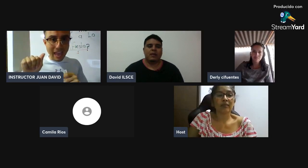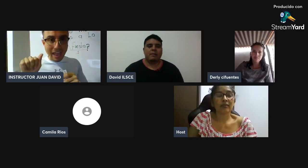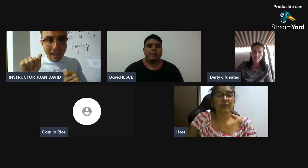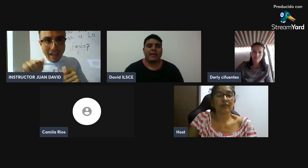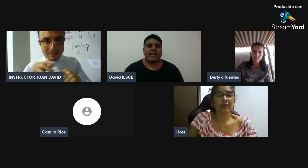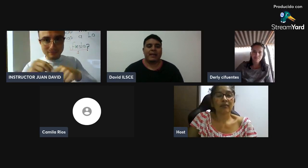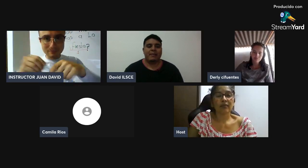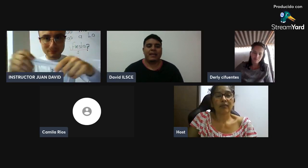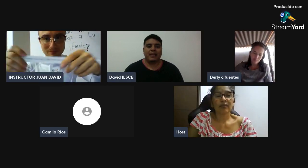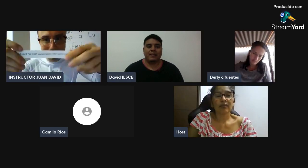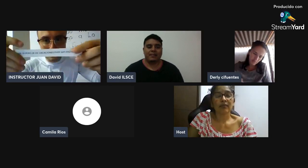para camila